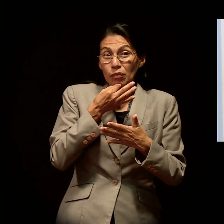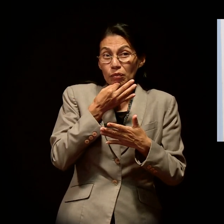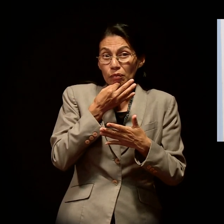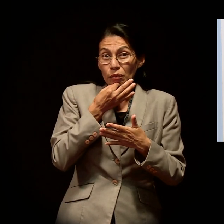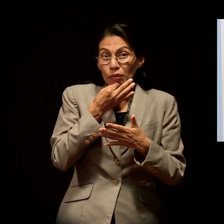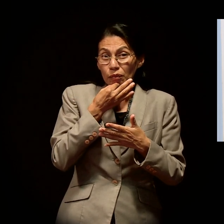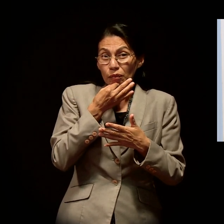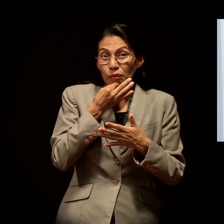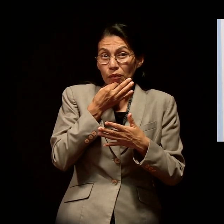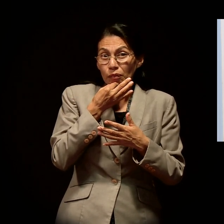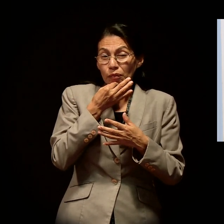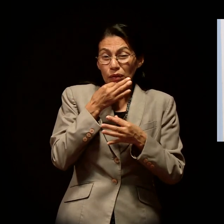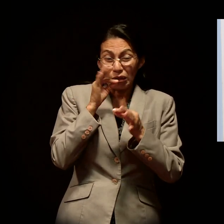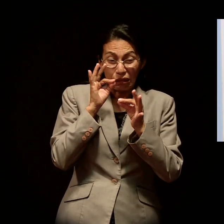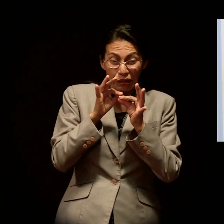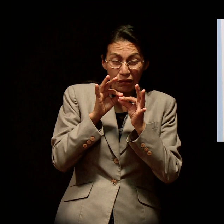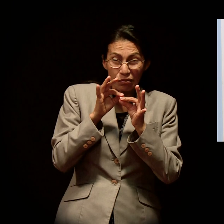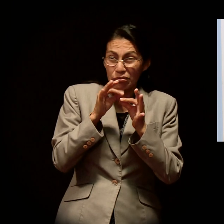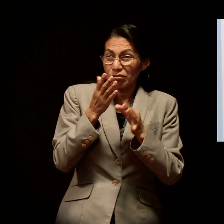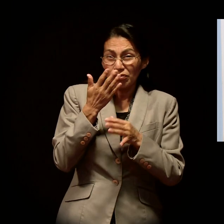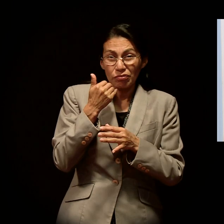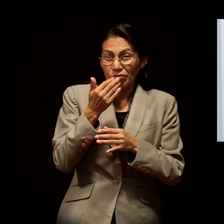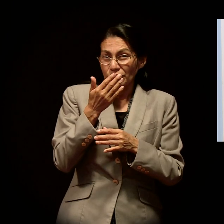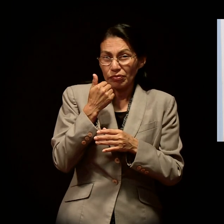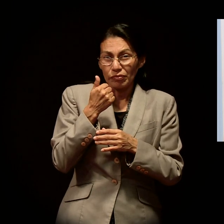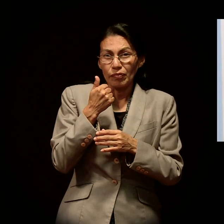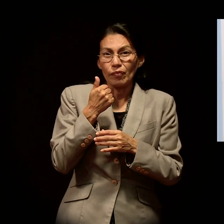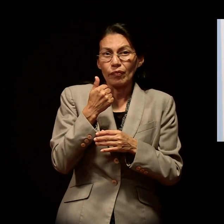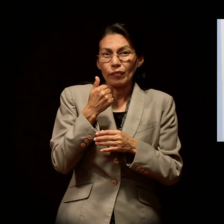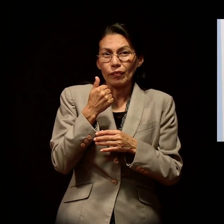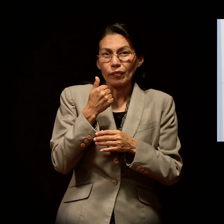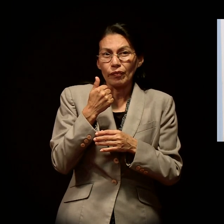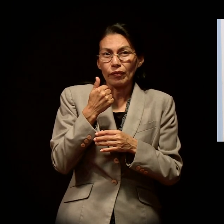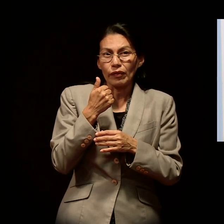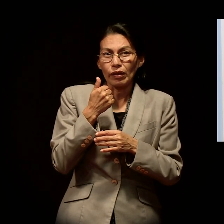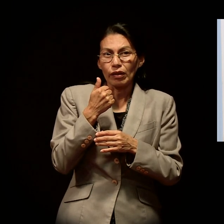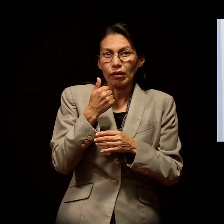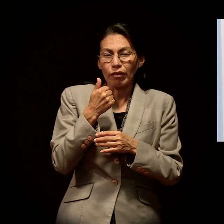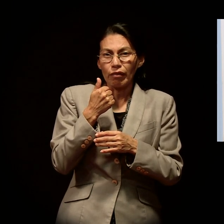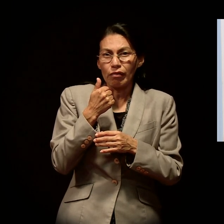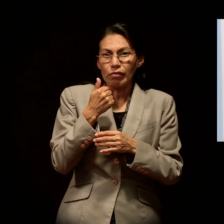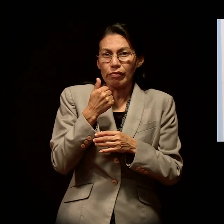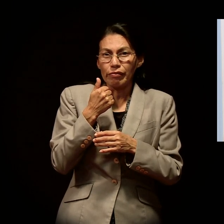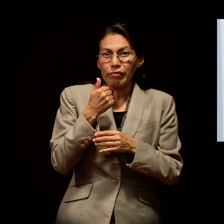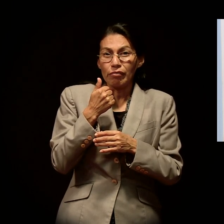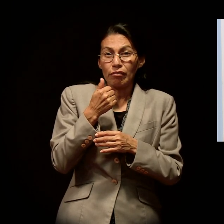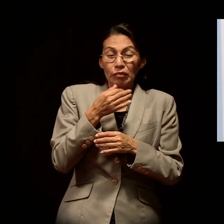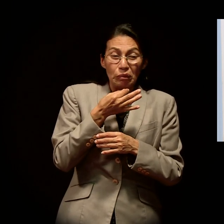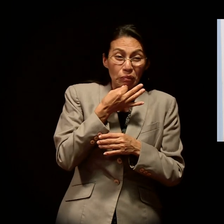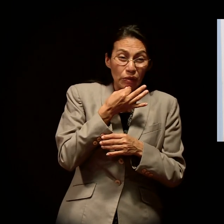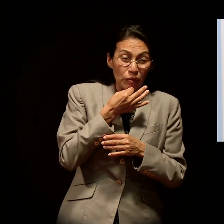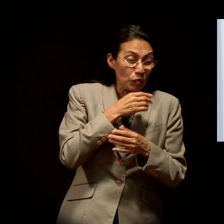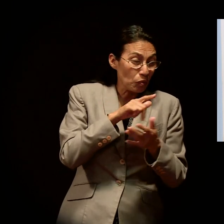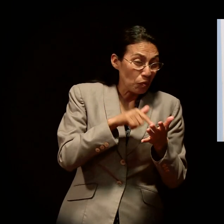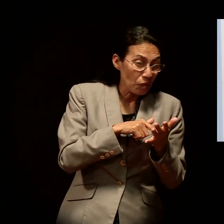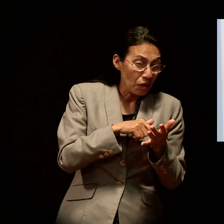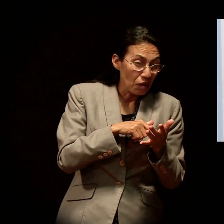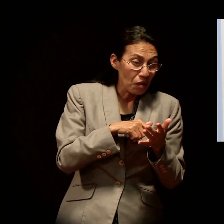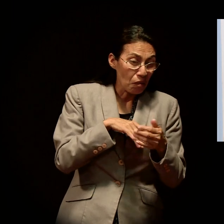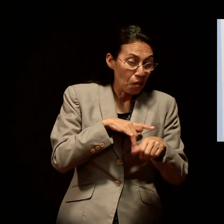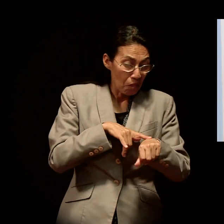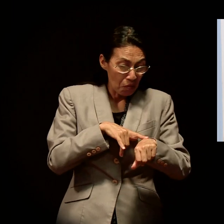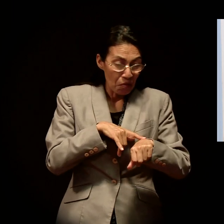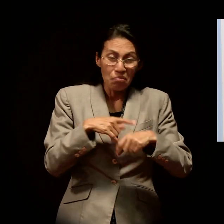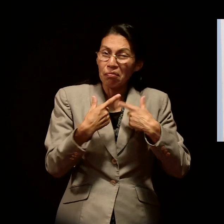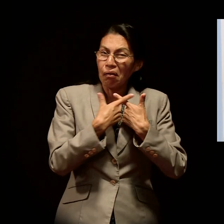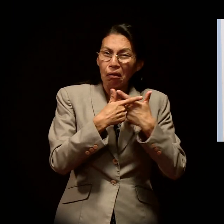un momento específico necesariamente puede ser en cualquier momento en cualquier